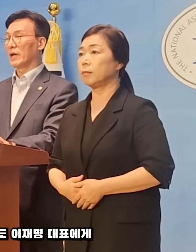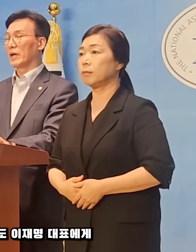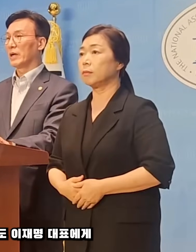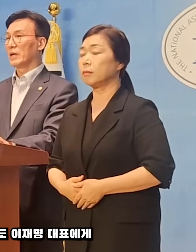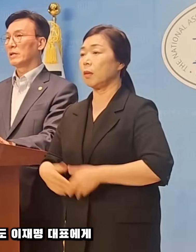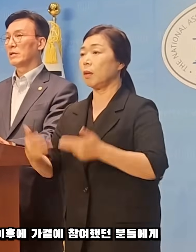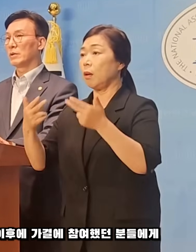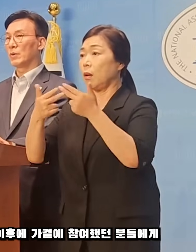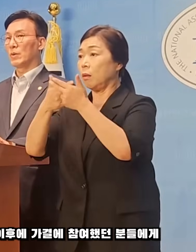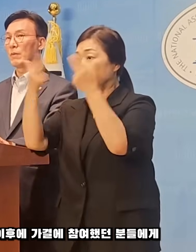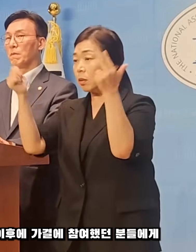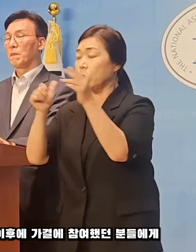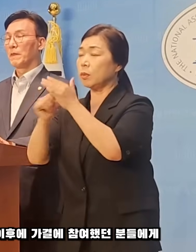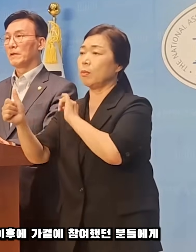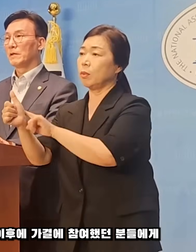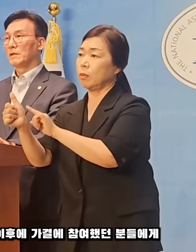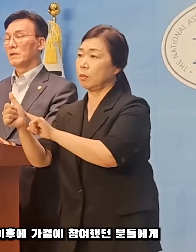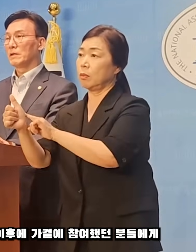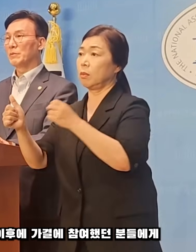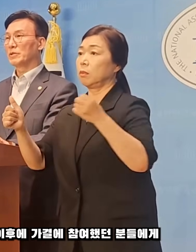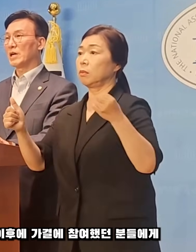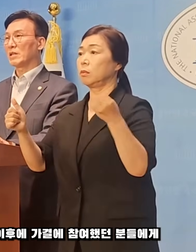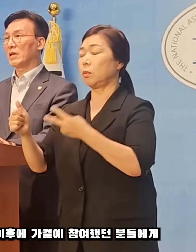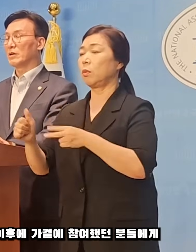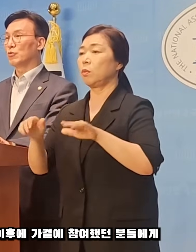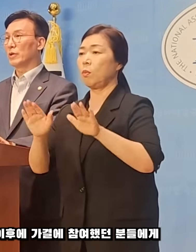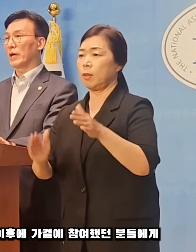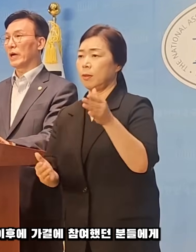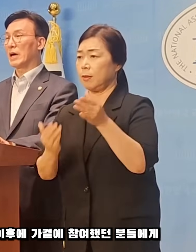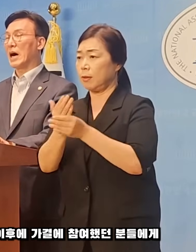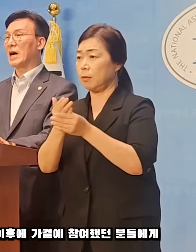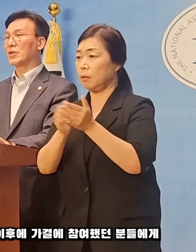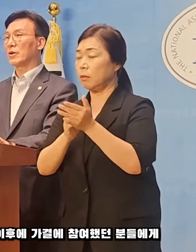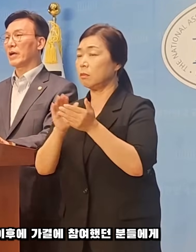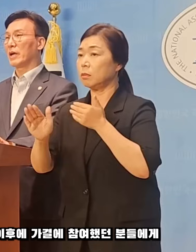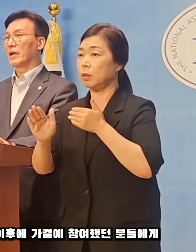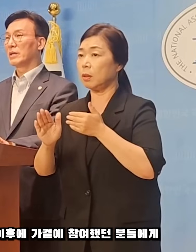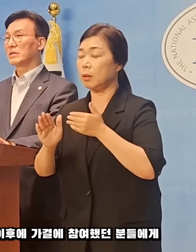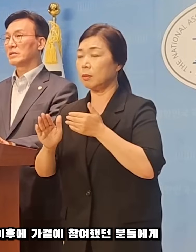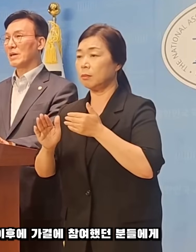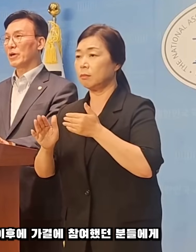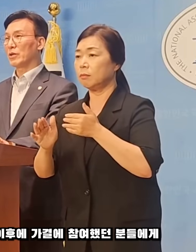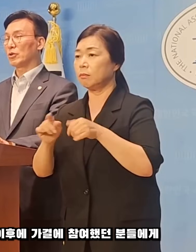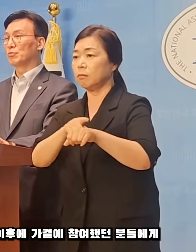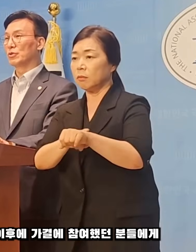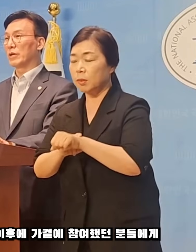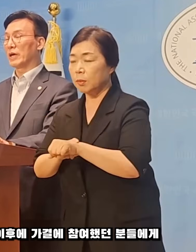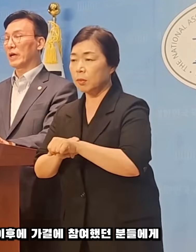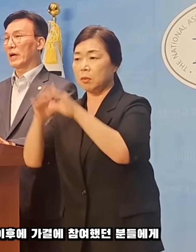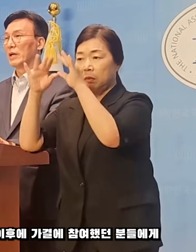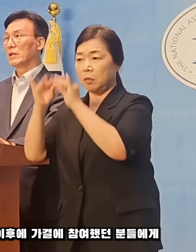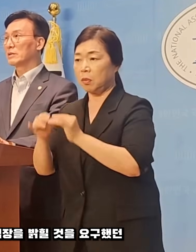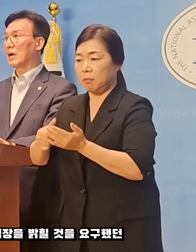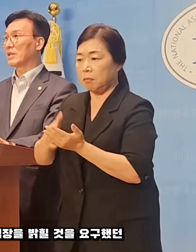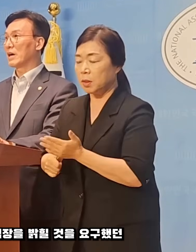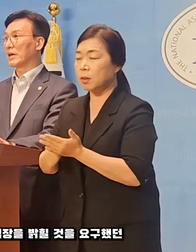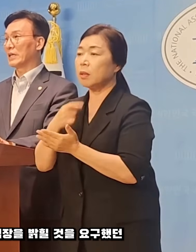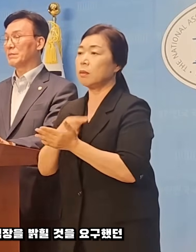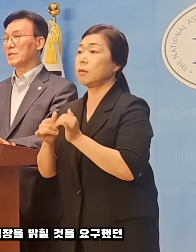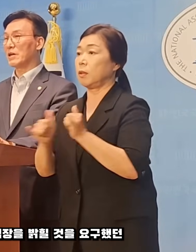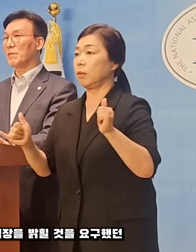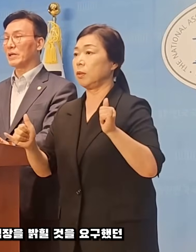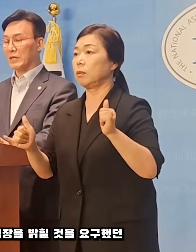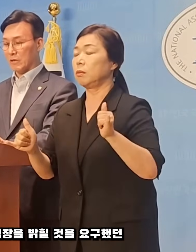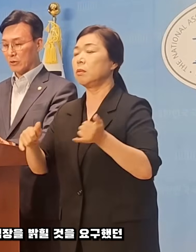대표에게 그리고 이번 사태 이후에 가결에 참여했던 분들에게